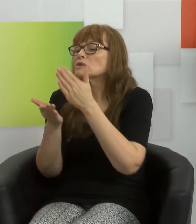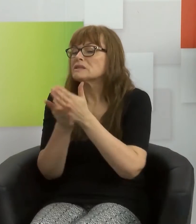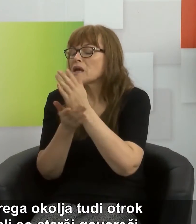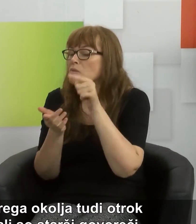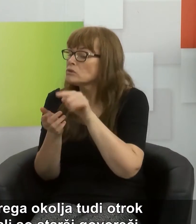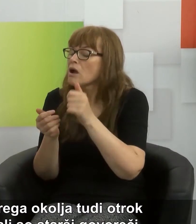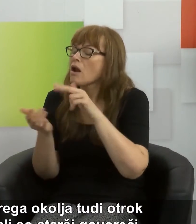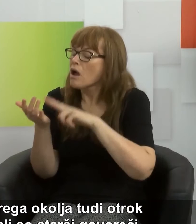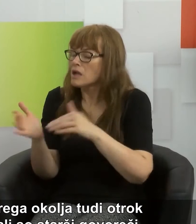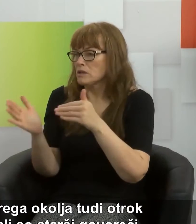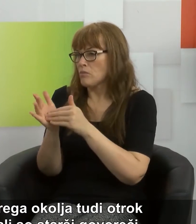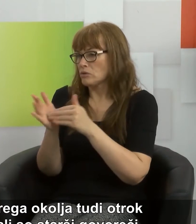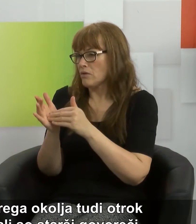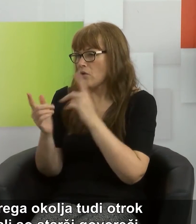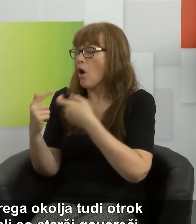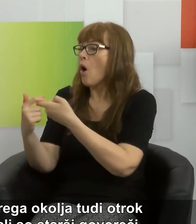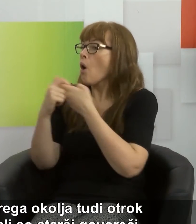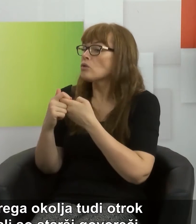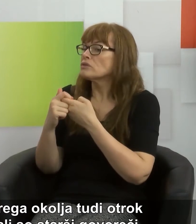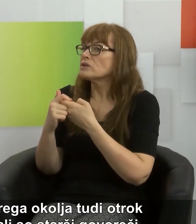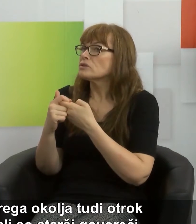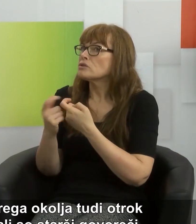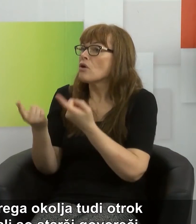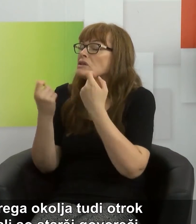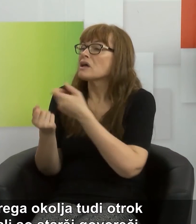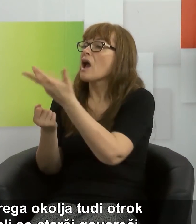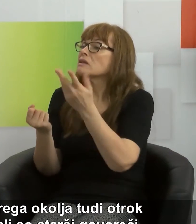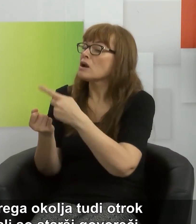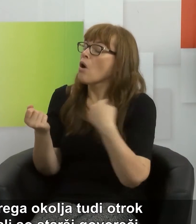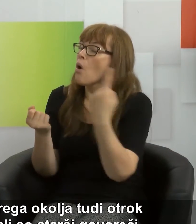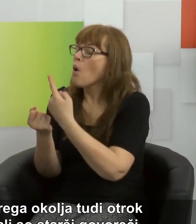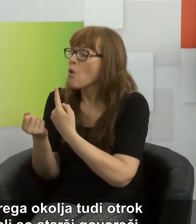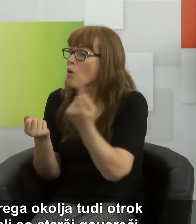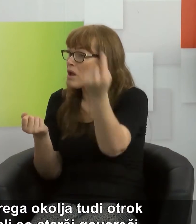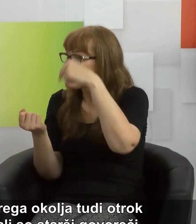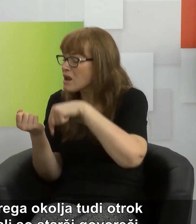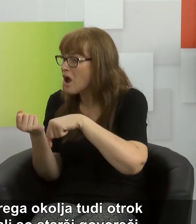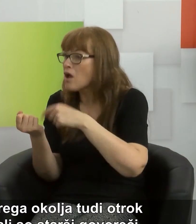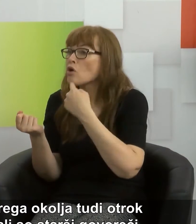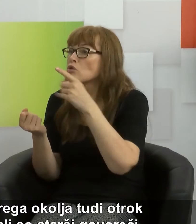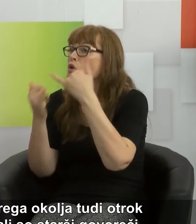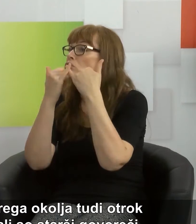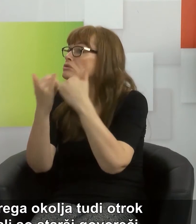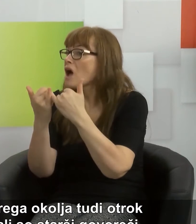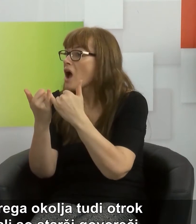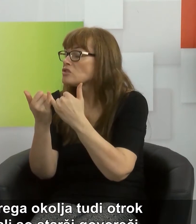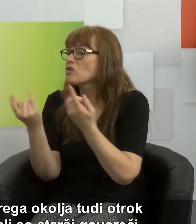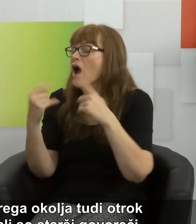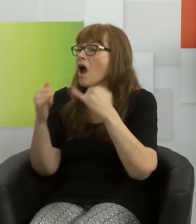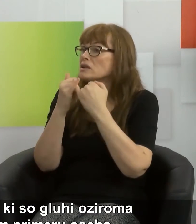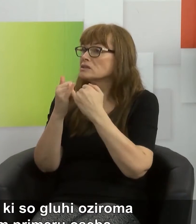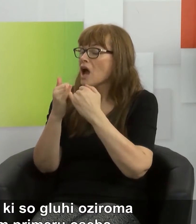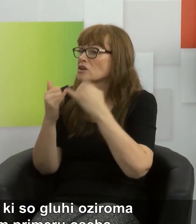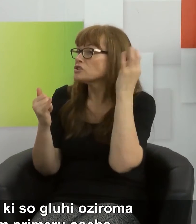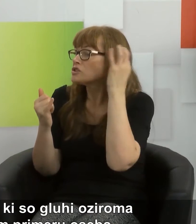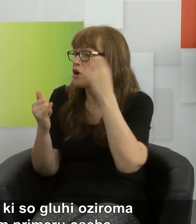potrebujejo. Zelo odvisno je, iz katerega okolja tudi otrok prihaja. Kdo so starši? Ali so starši